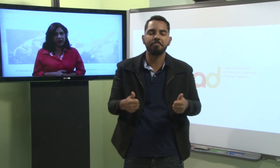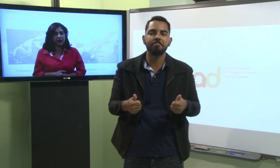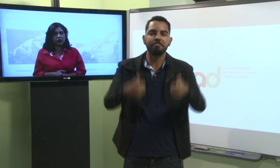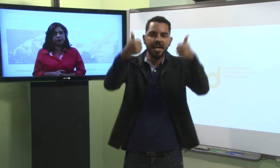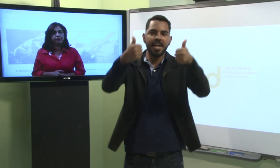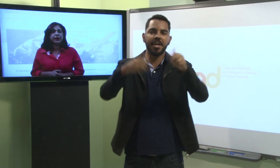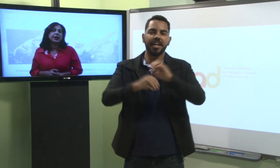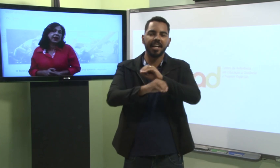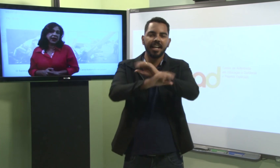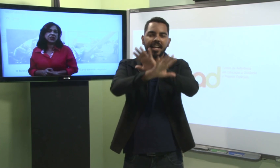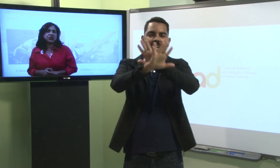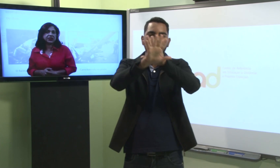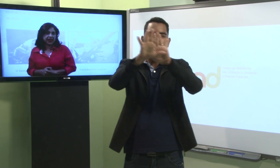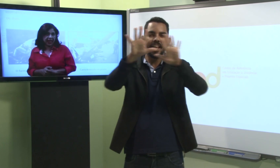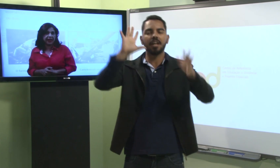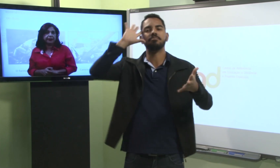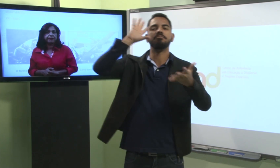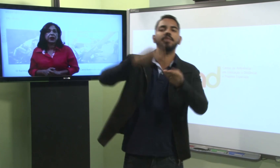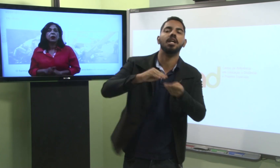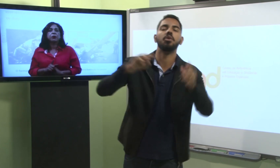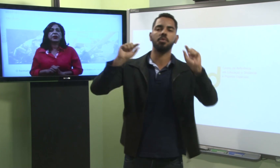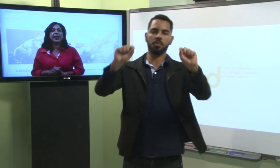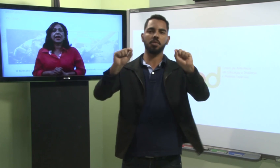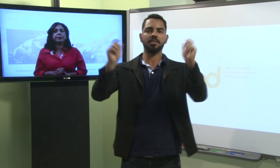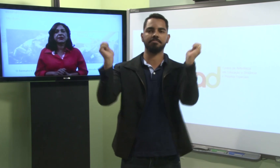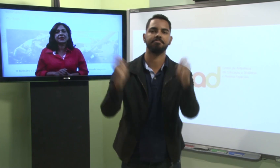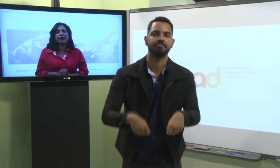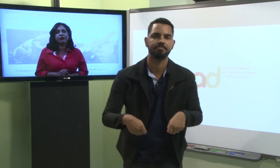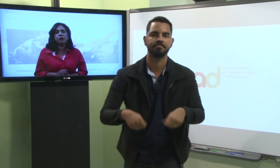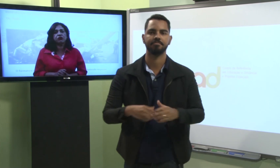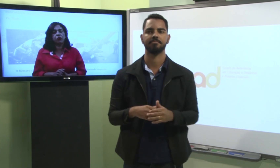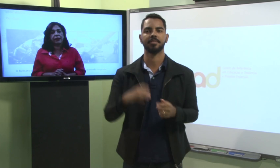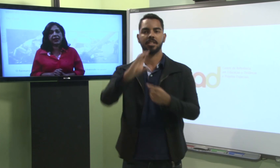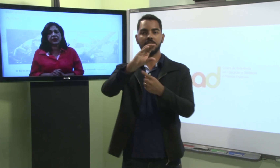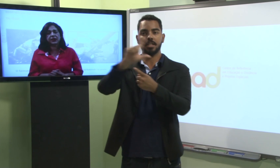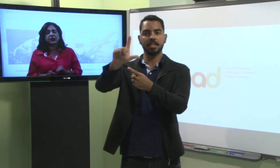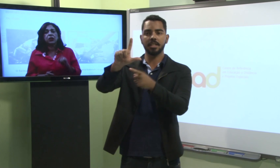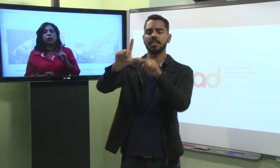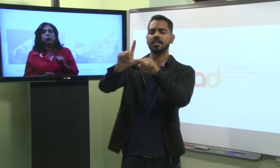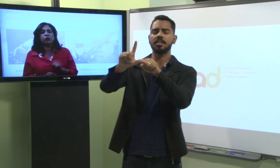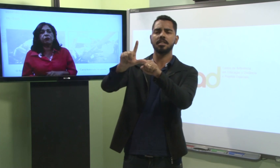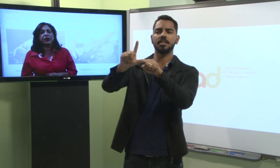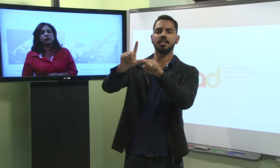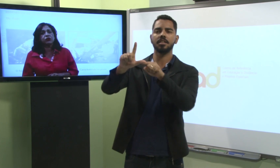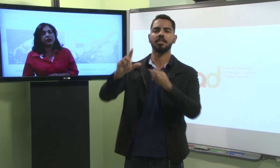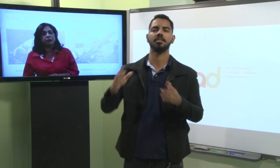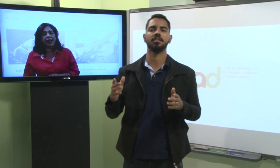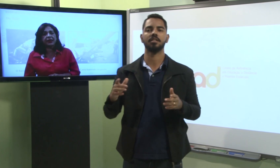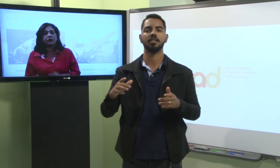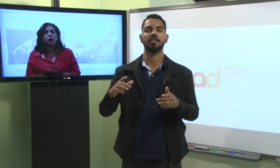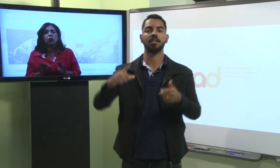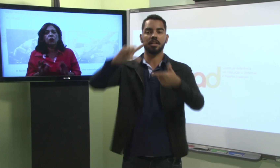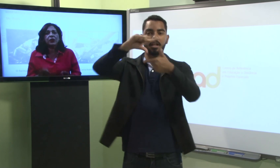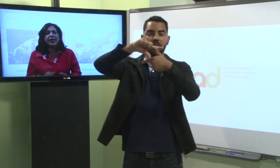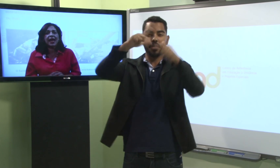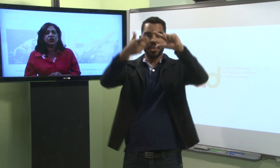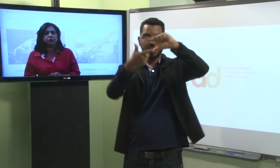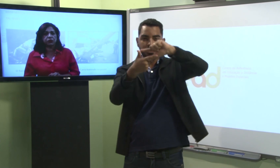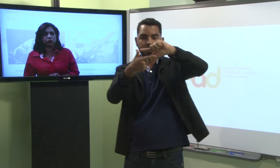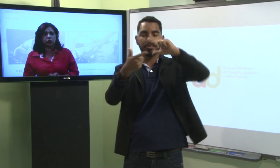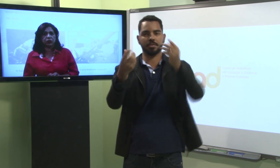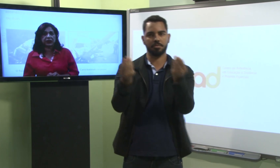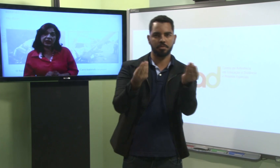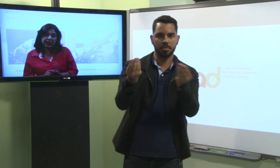seu referente. Este CL poderá representar formas geométricas, movimentos dos animais, o andar